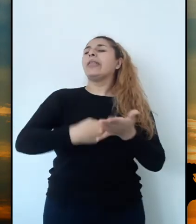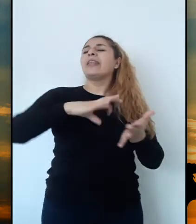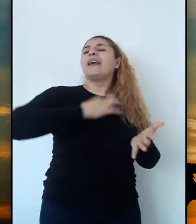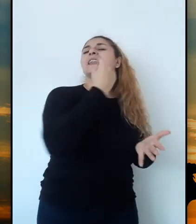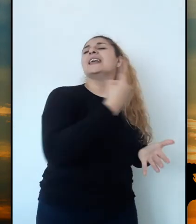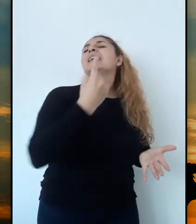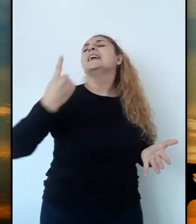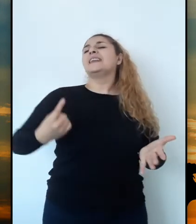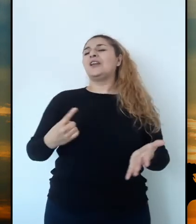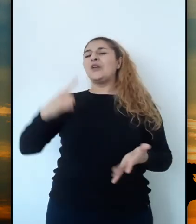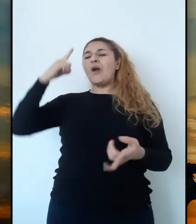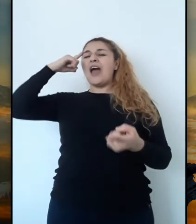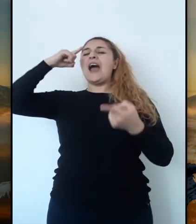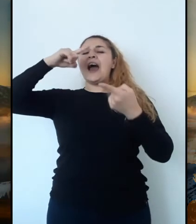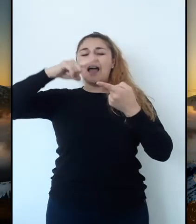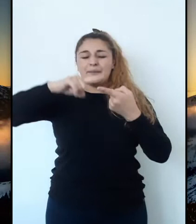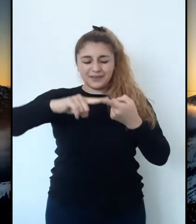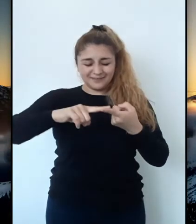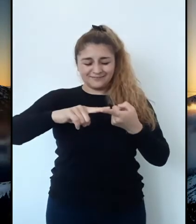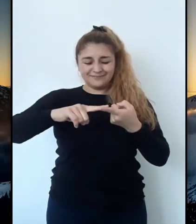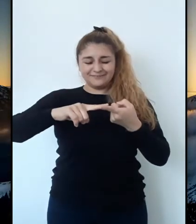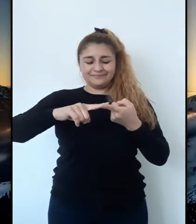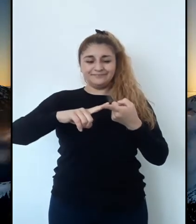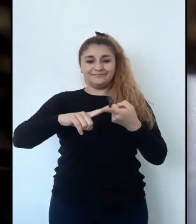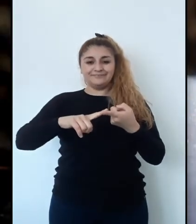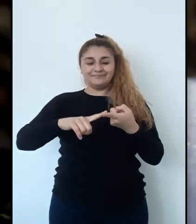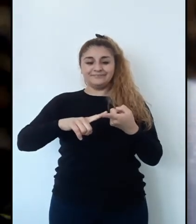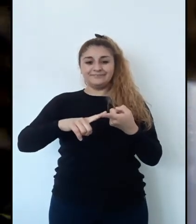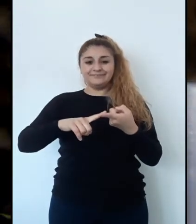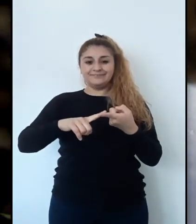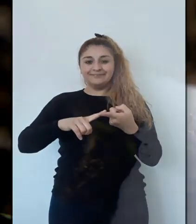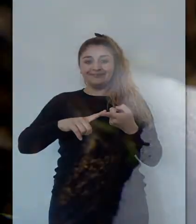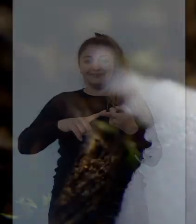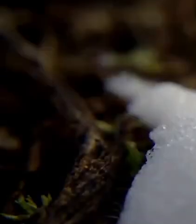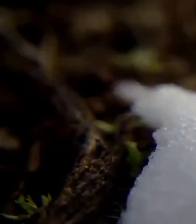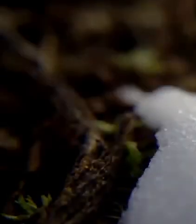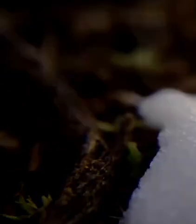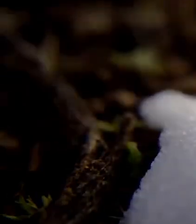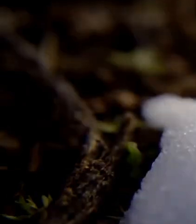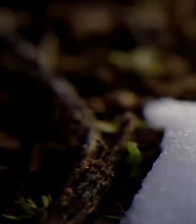Thank you.